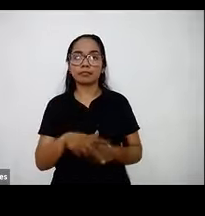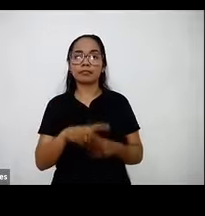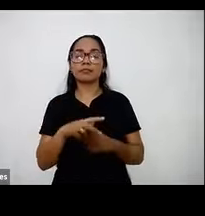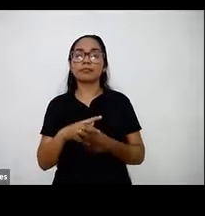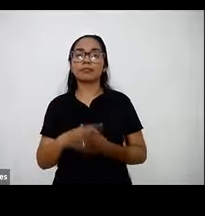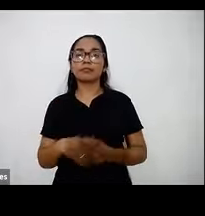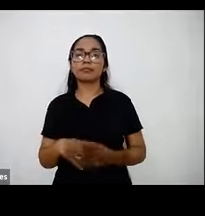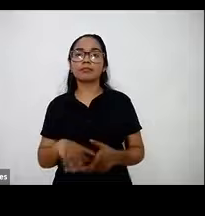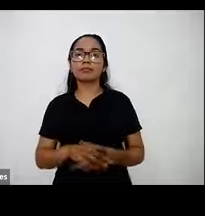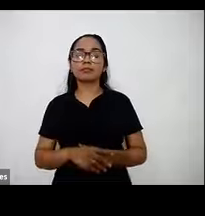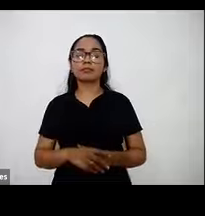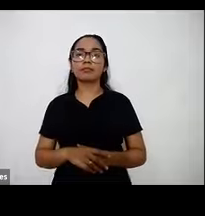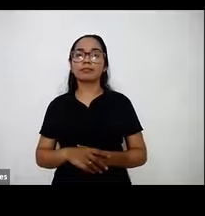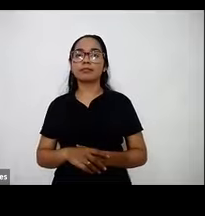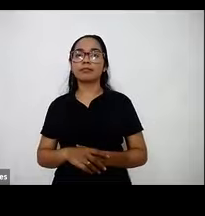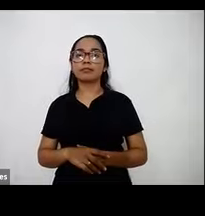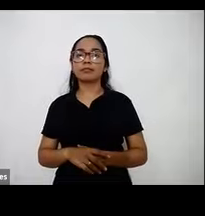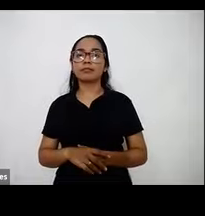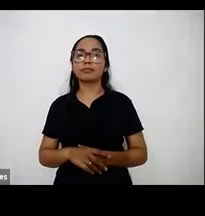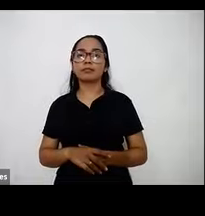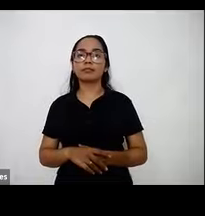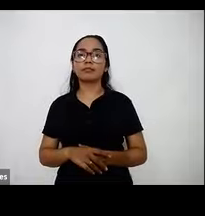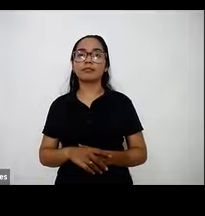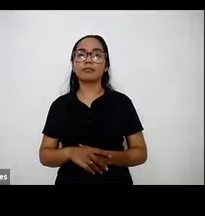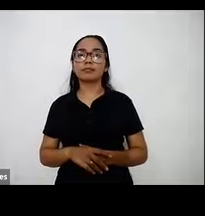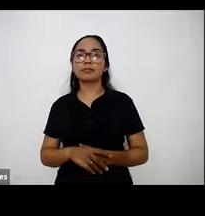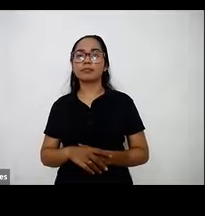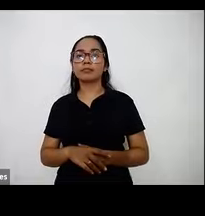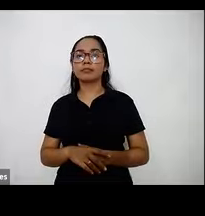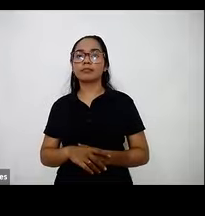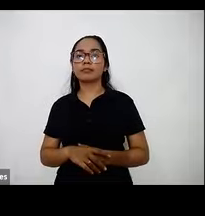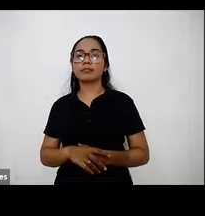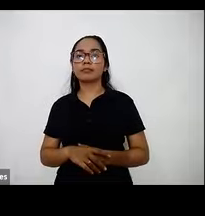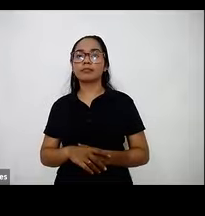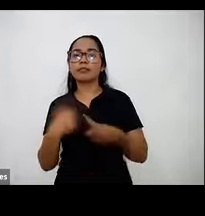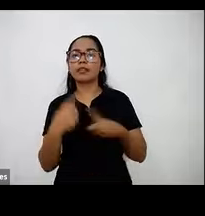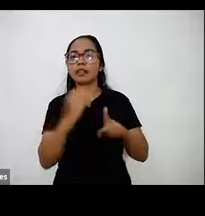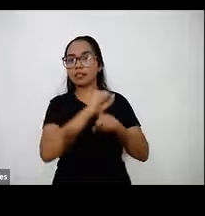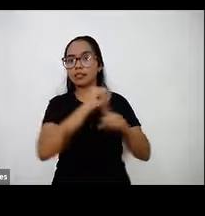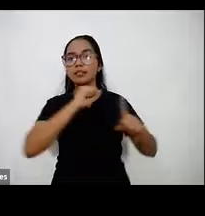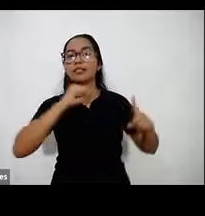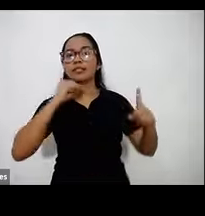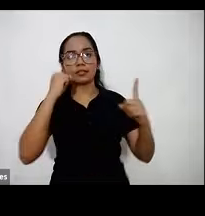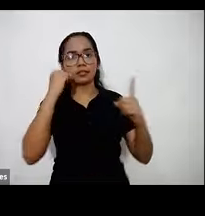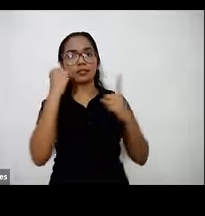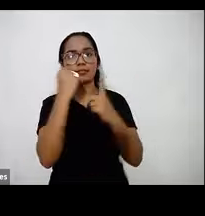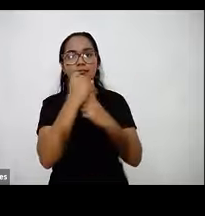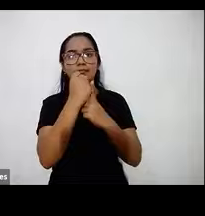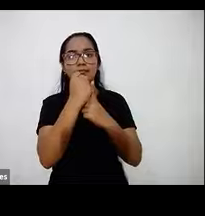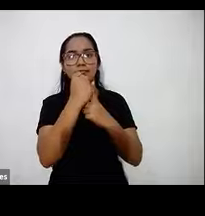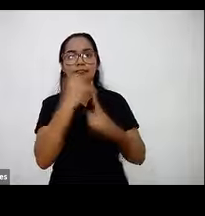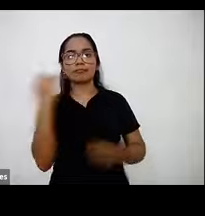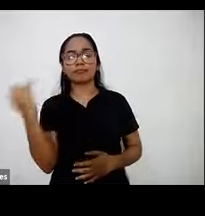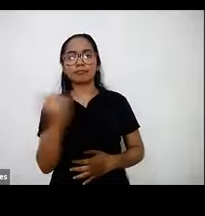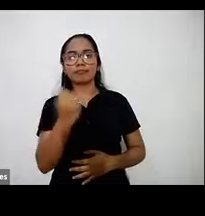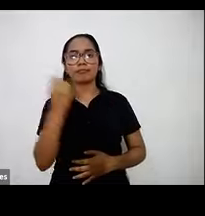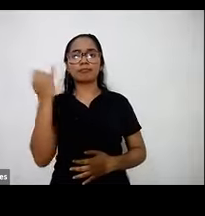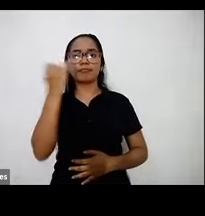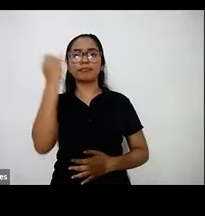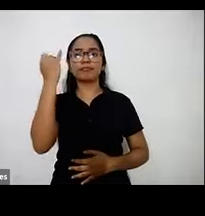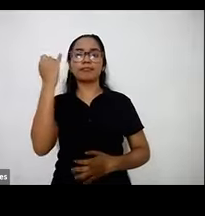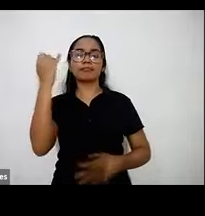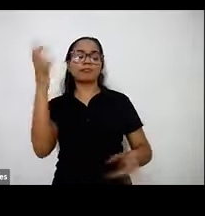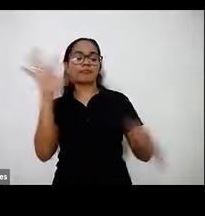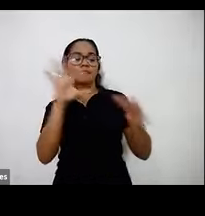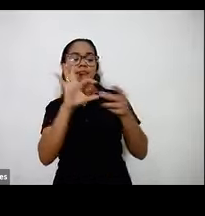sociedade, uma sociedade que a gente defende, né, um modelo de sociedade que a gente defende, um modelo de sociedade democrático, um